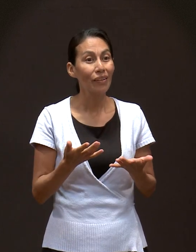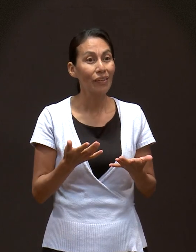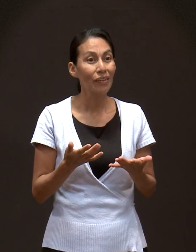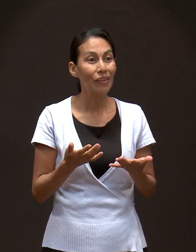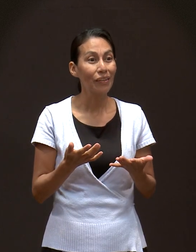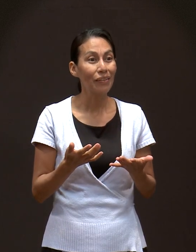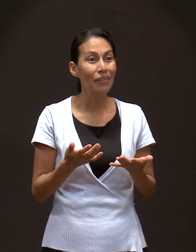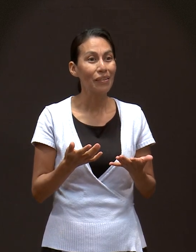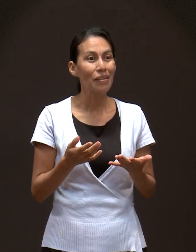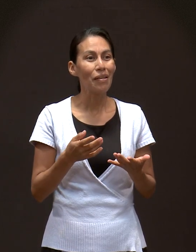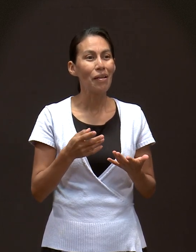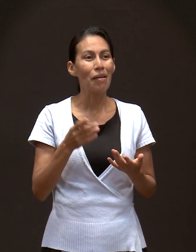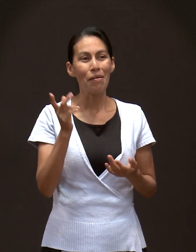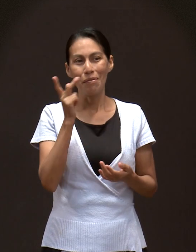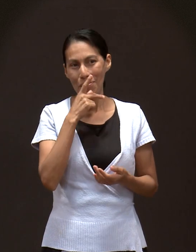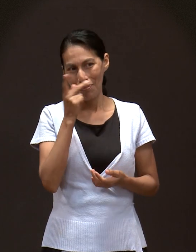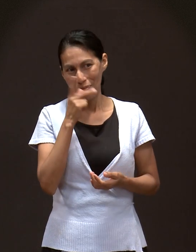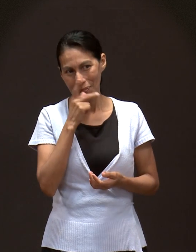¿Quién es el orador?